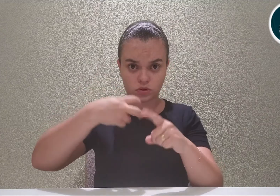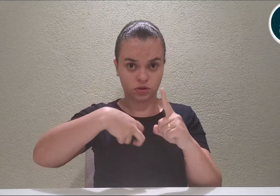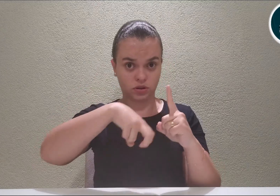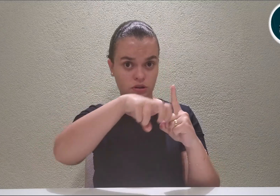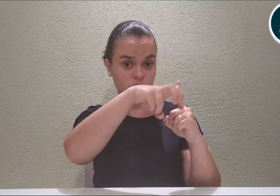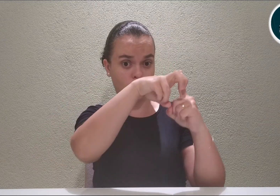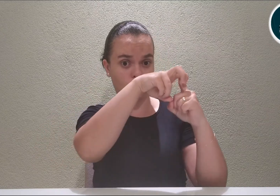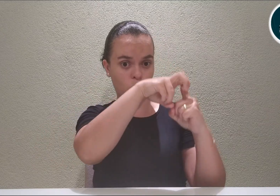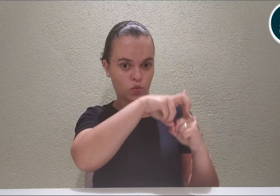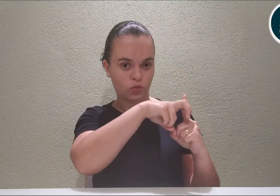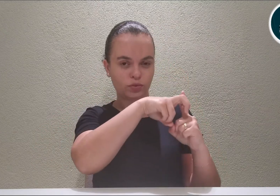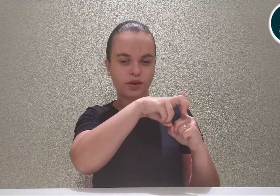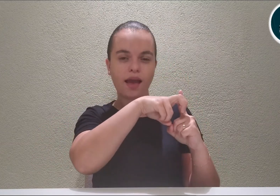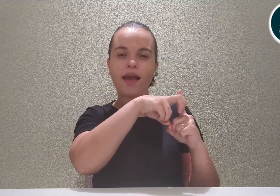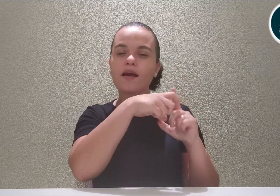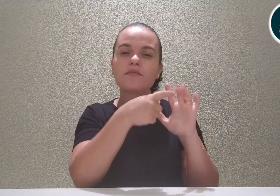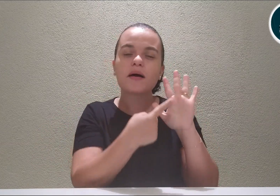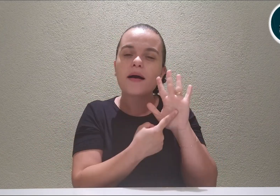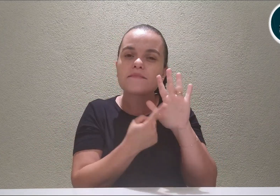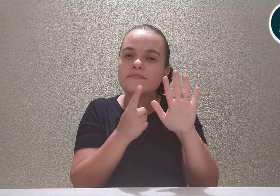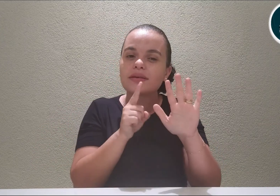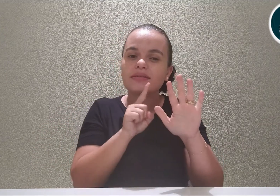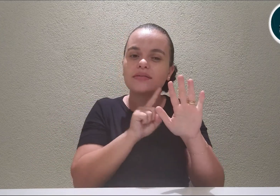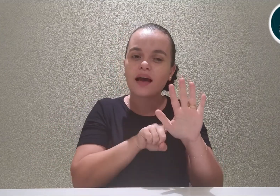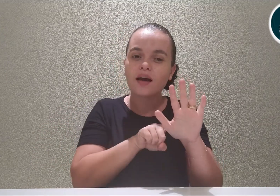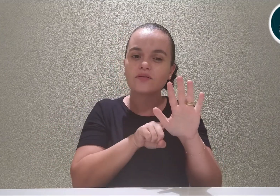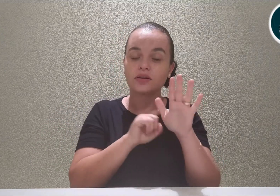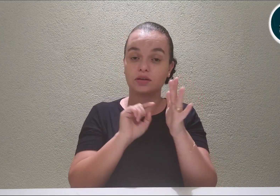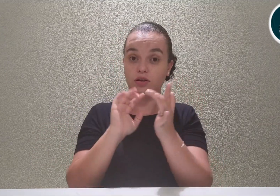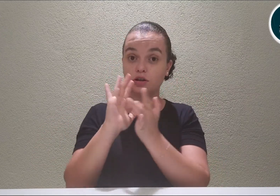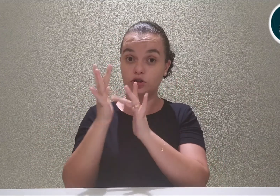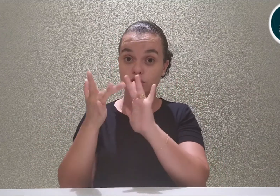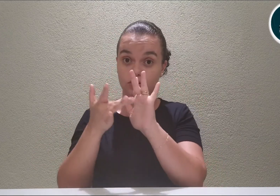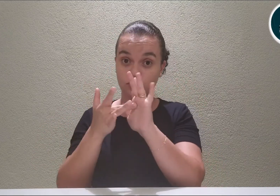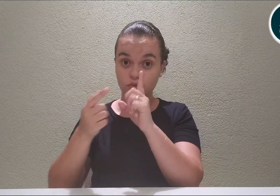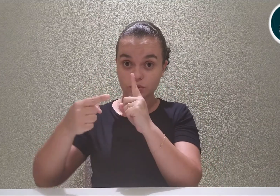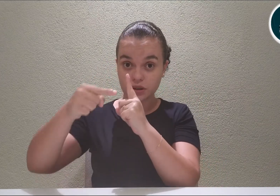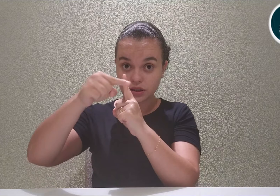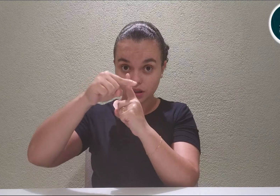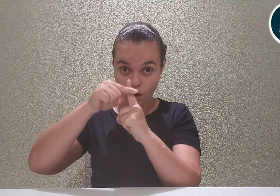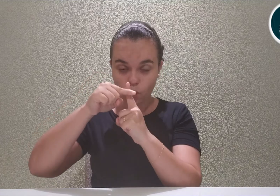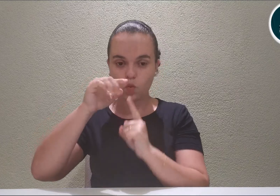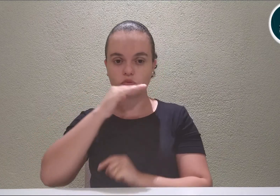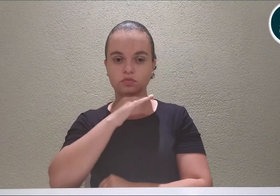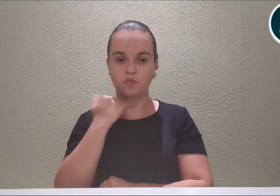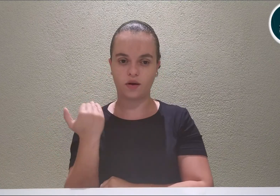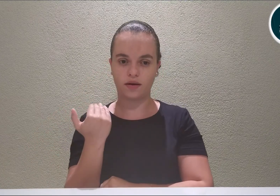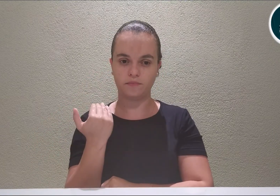A cobra de bronze levantada no deserto é uma analogia à pessoa